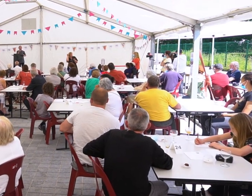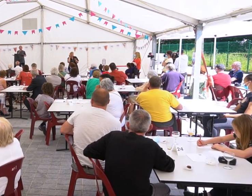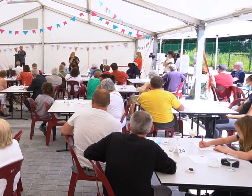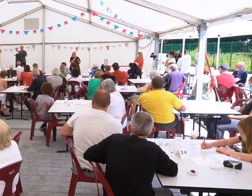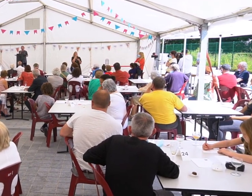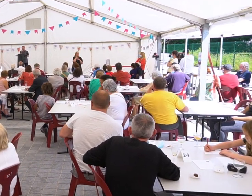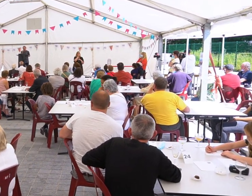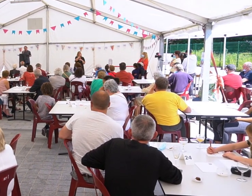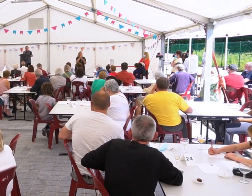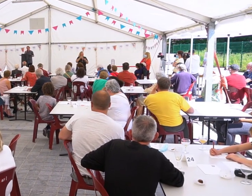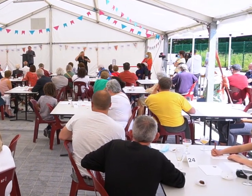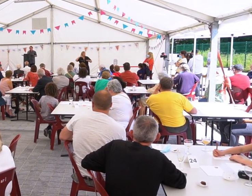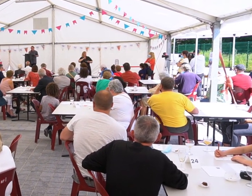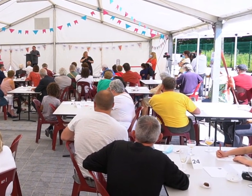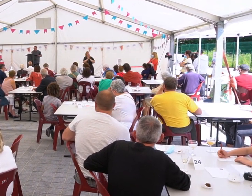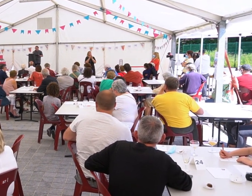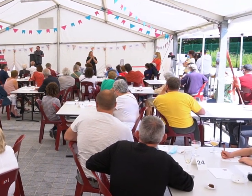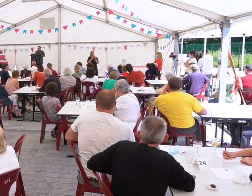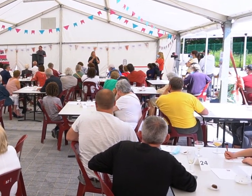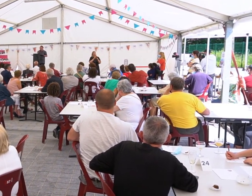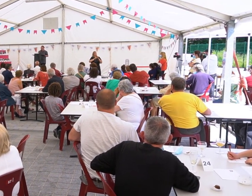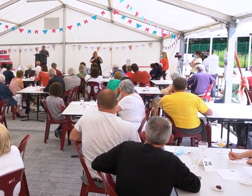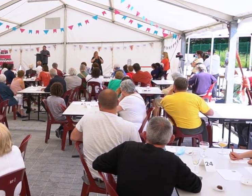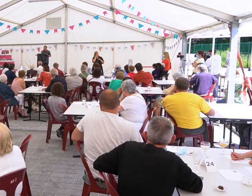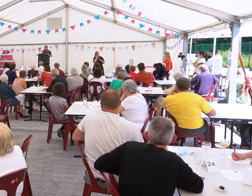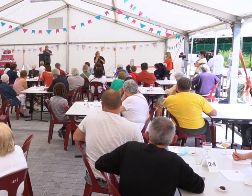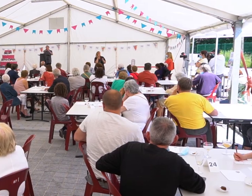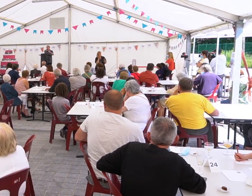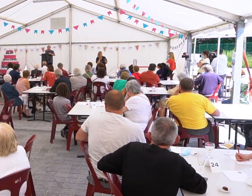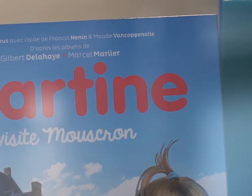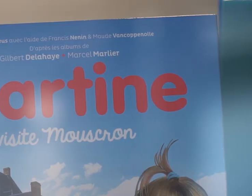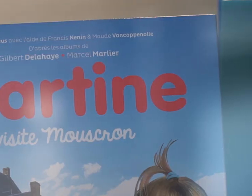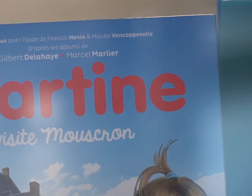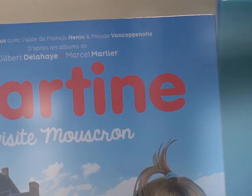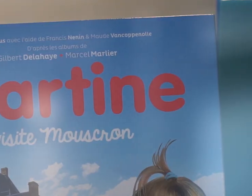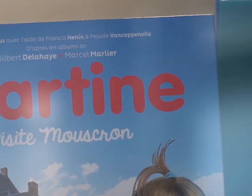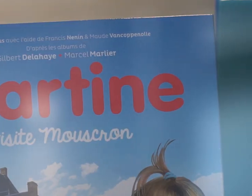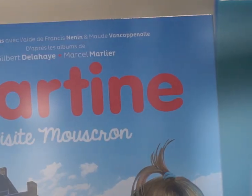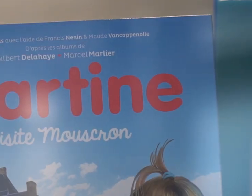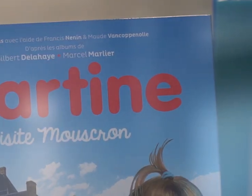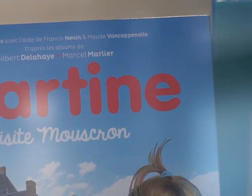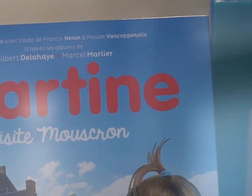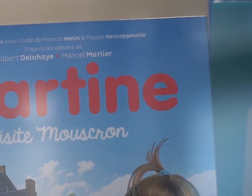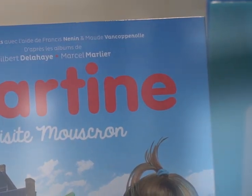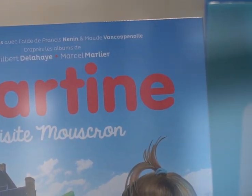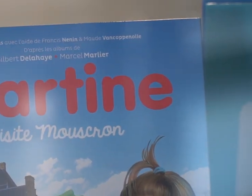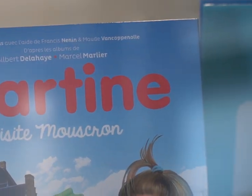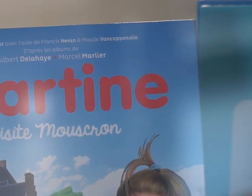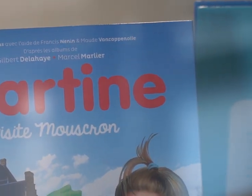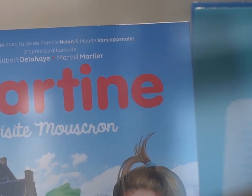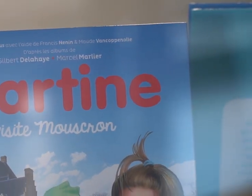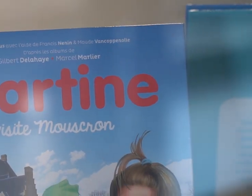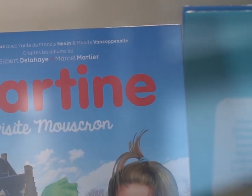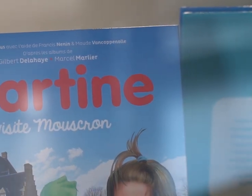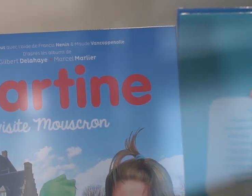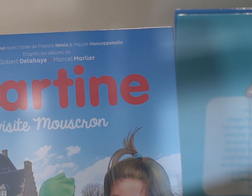puisqu'on nous avons sorti avec le syndicat Initiative une édition spéciale Martine visite Moucron, qui est toujours disponible au syndicat Initiative, mais il n'y en a